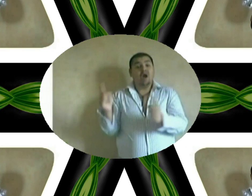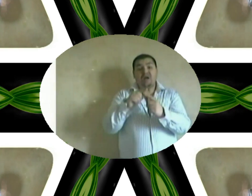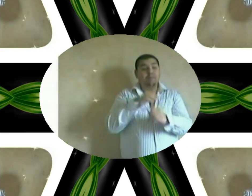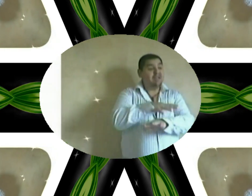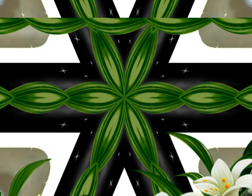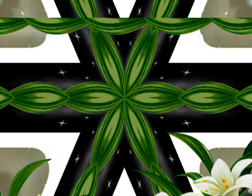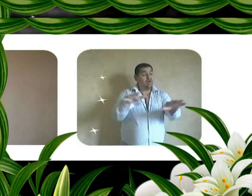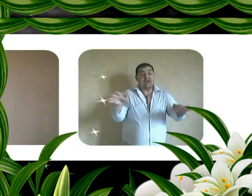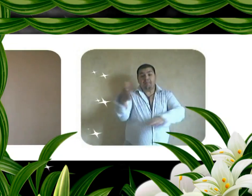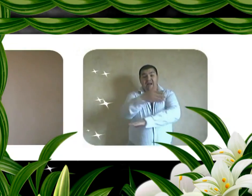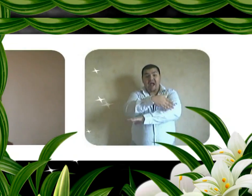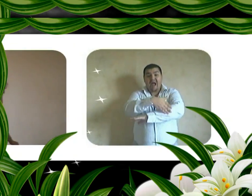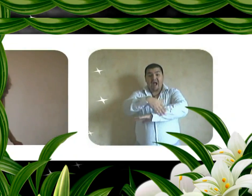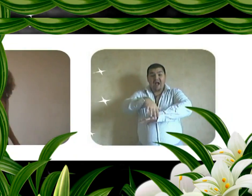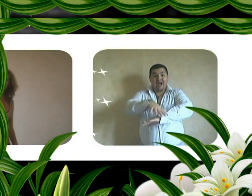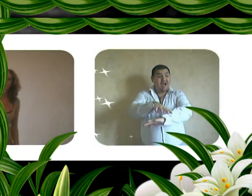гониш към някой